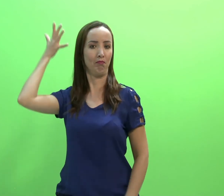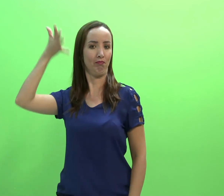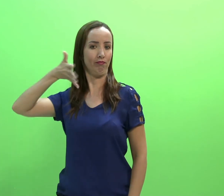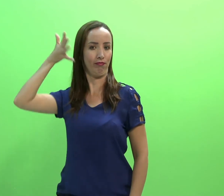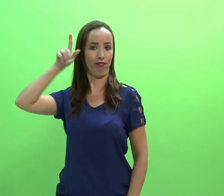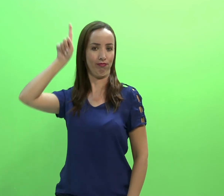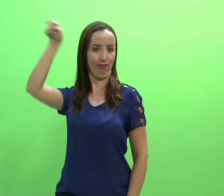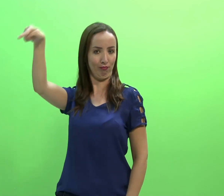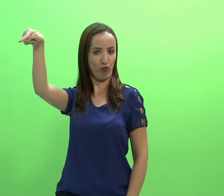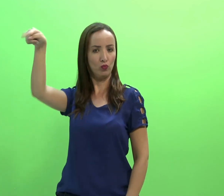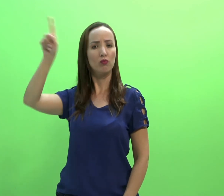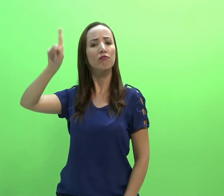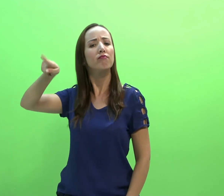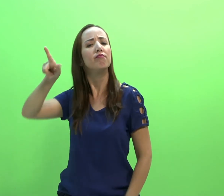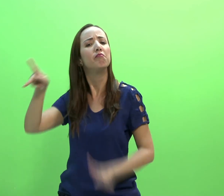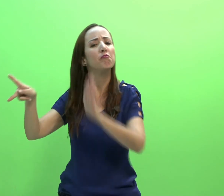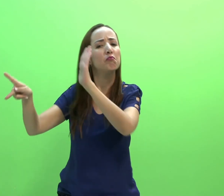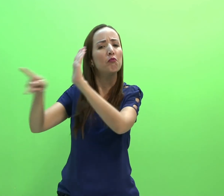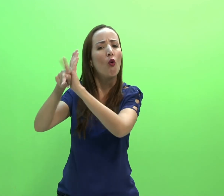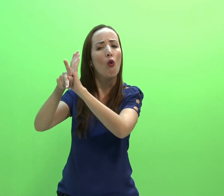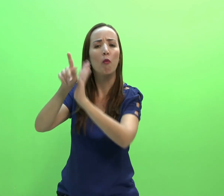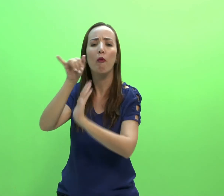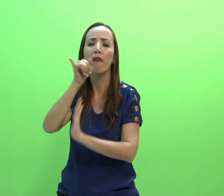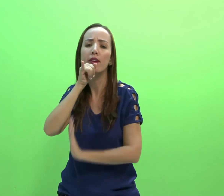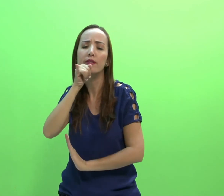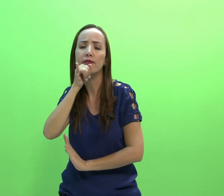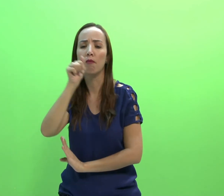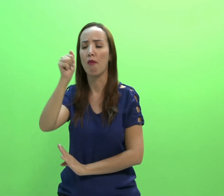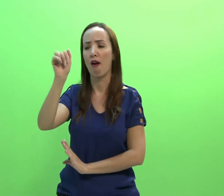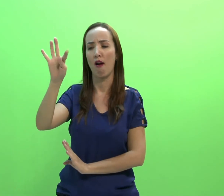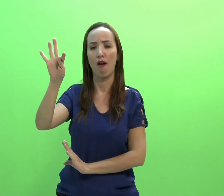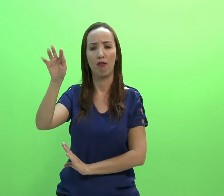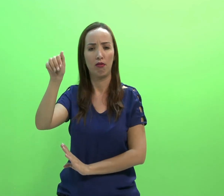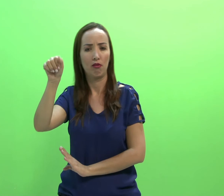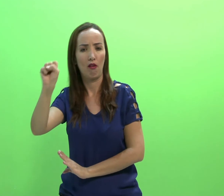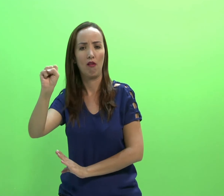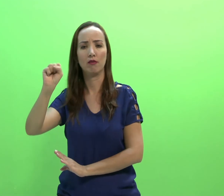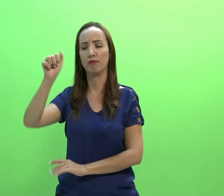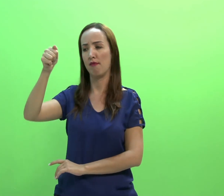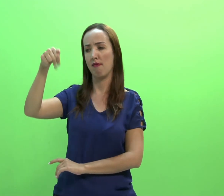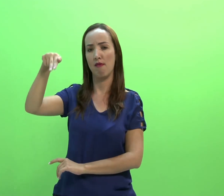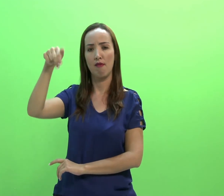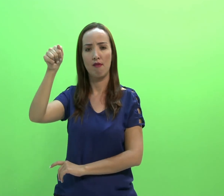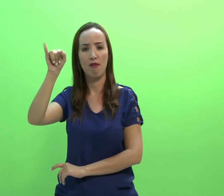trabalhos, congressos, por exemplo, temos os anais.